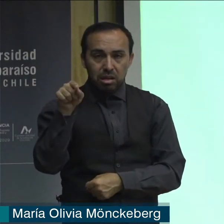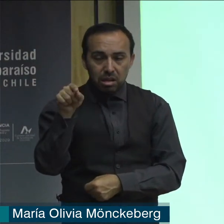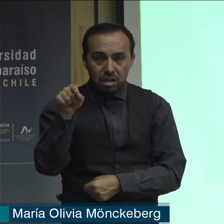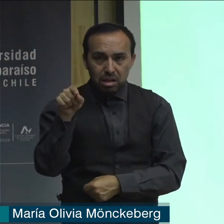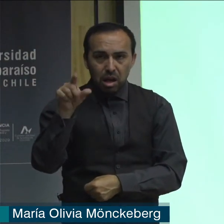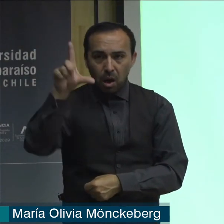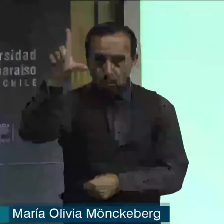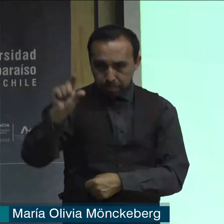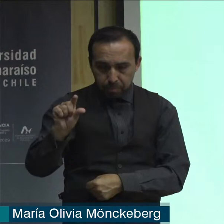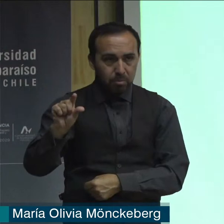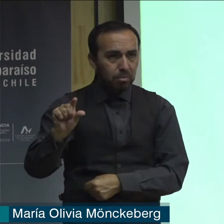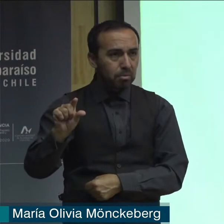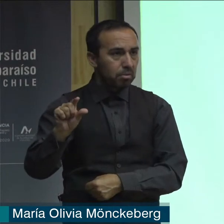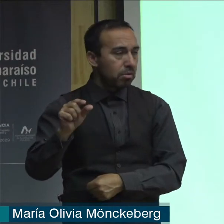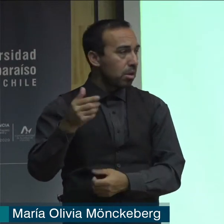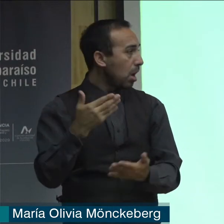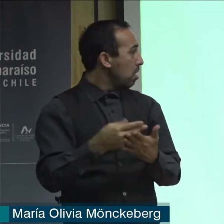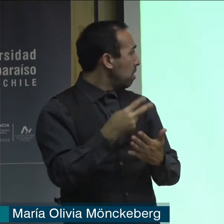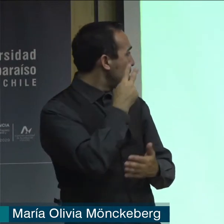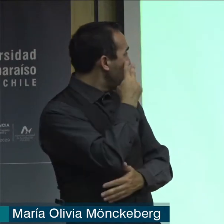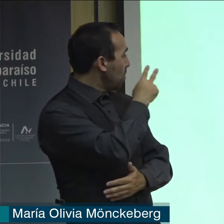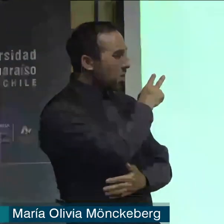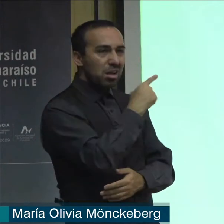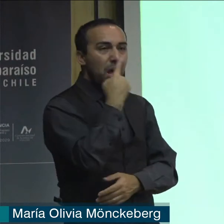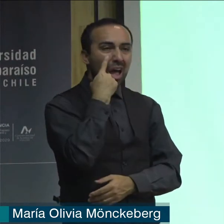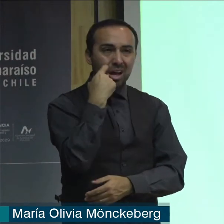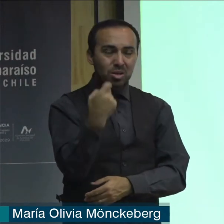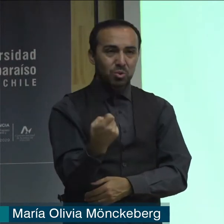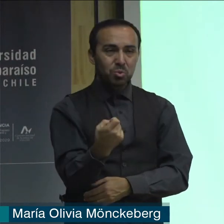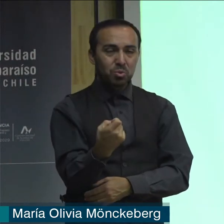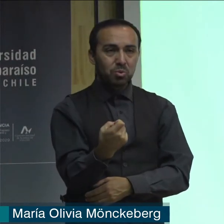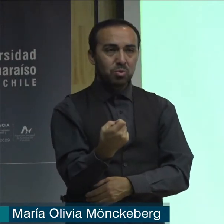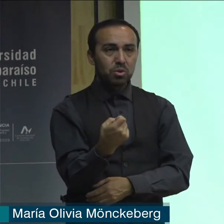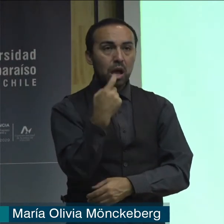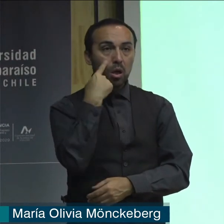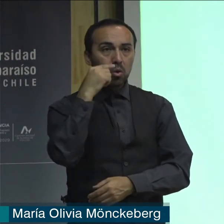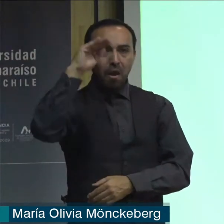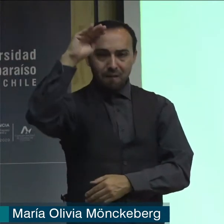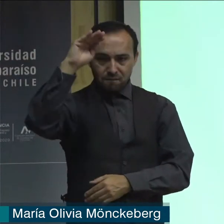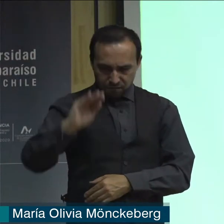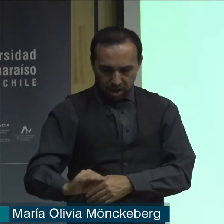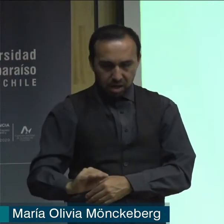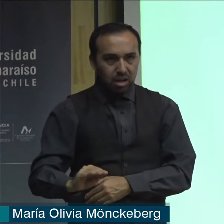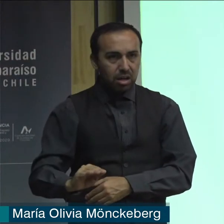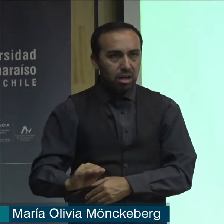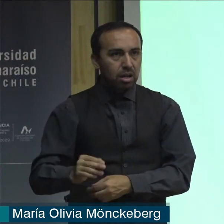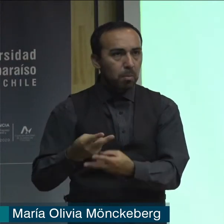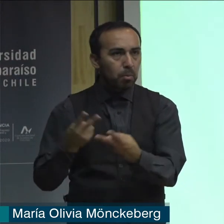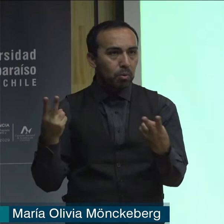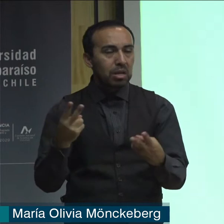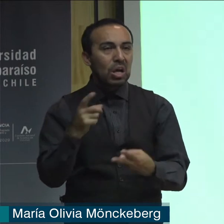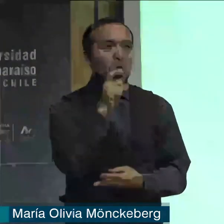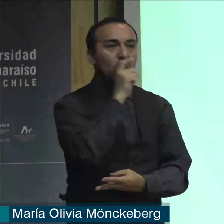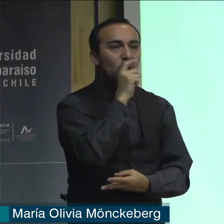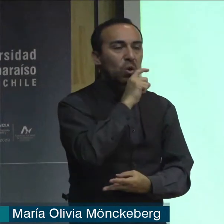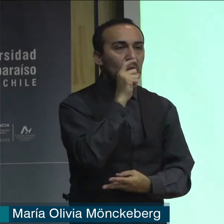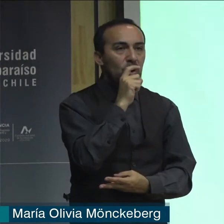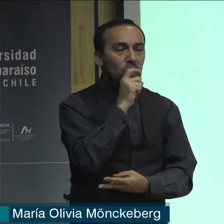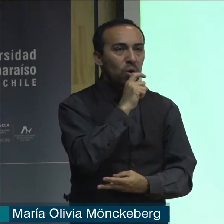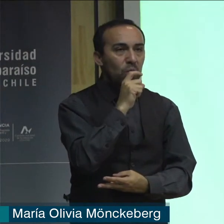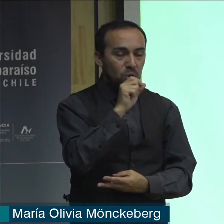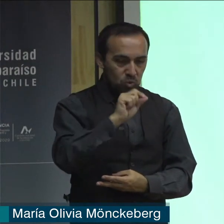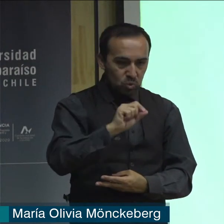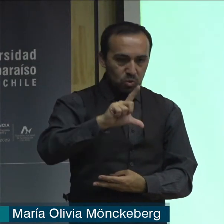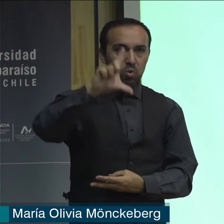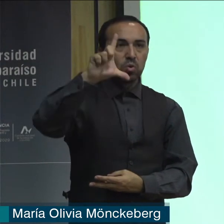Barrita lo azul Es lo que bajan y eran las públicas los rojos eran lo que suben